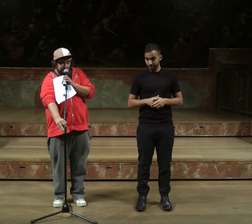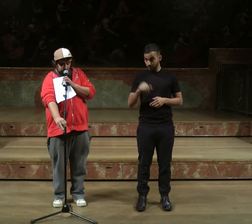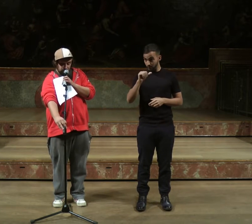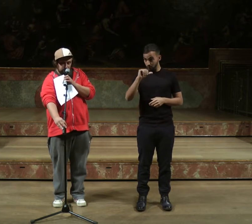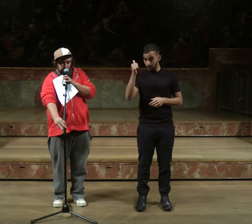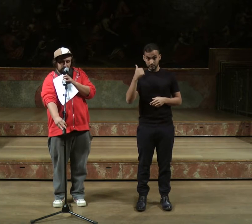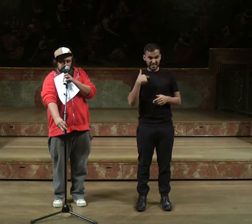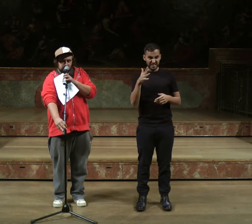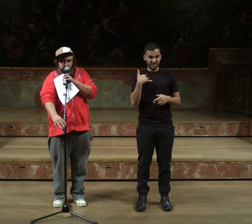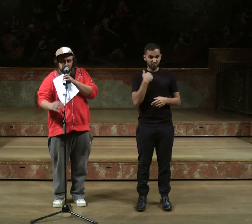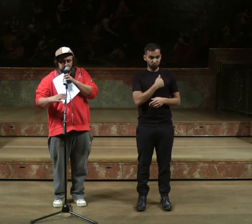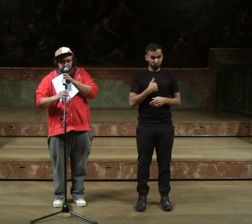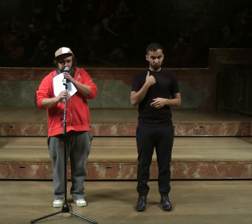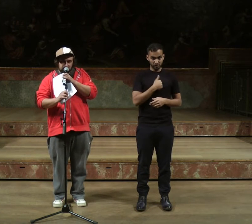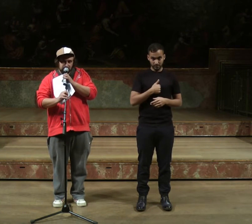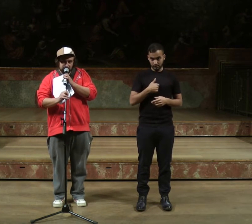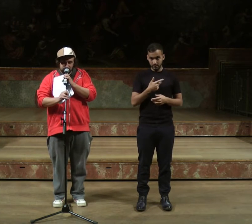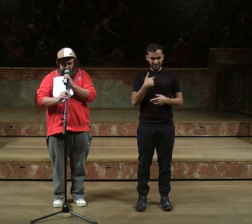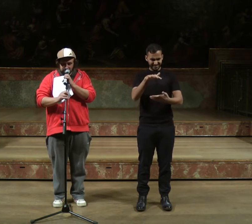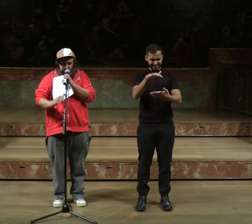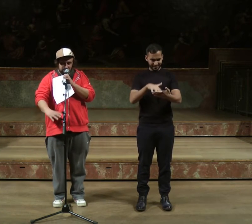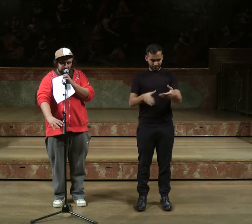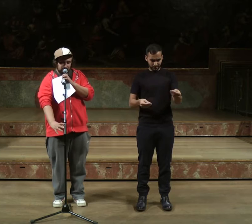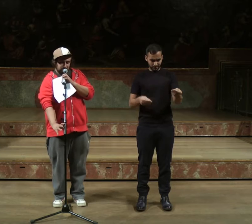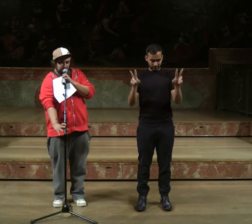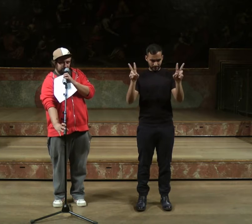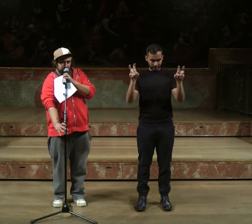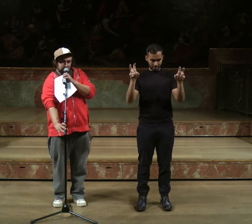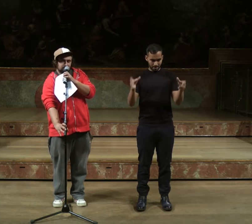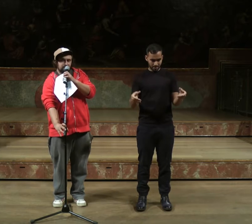Zuallererst eine Entschuldigung. Mein Text zum Thema